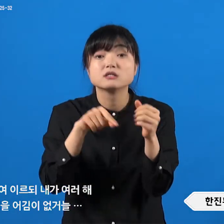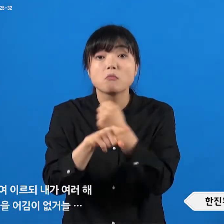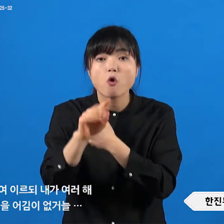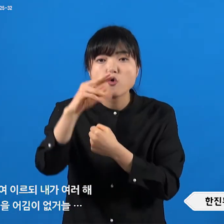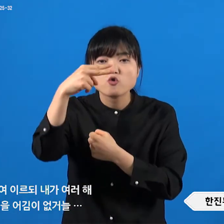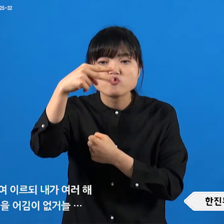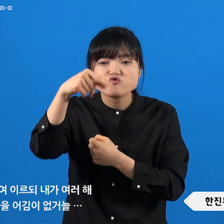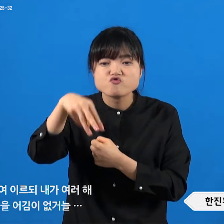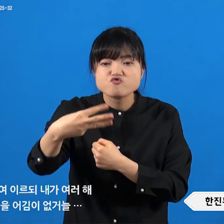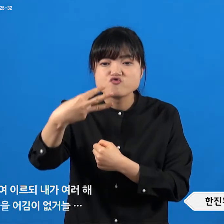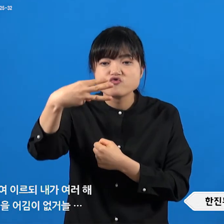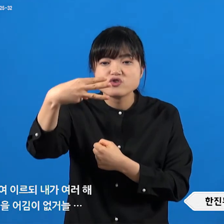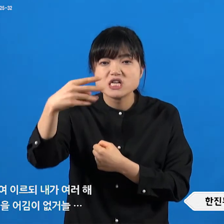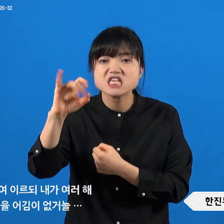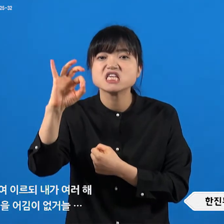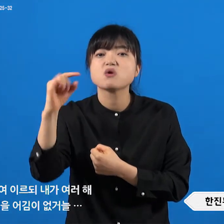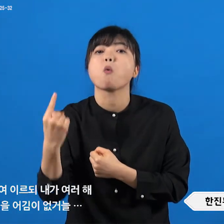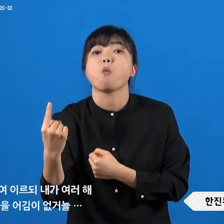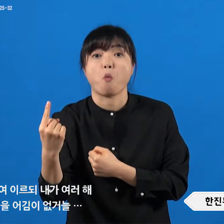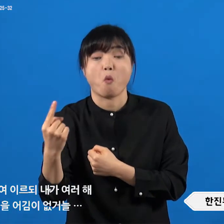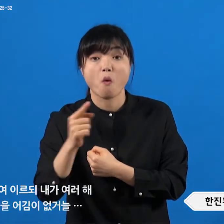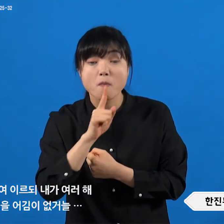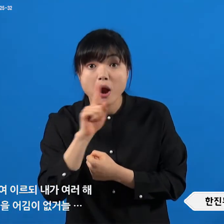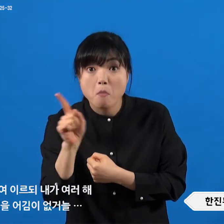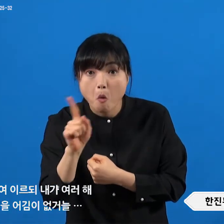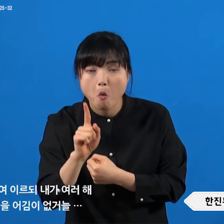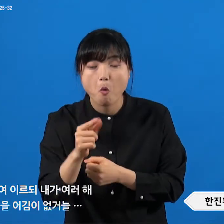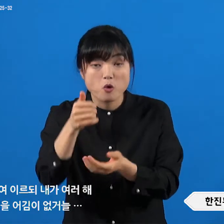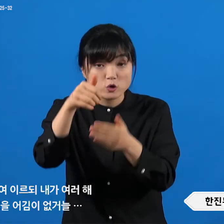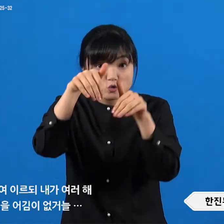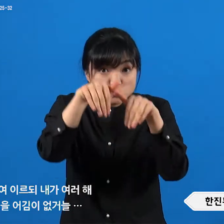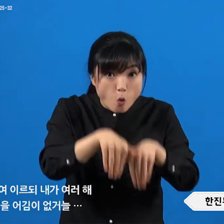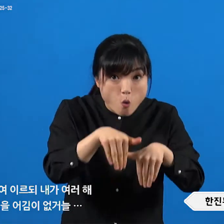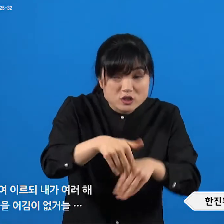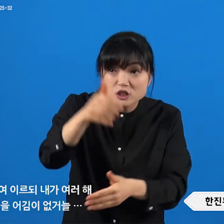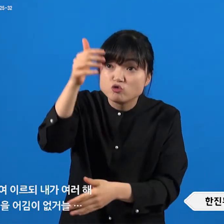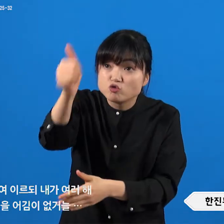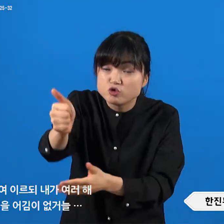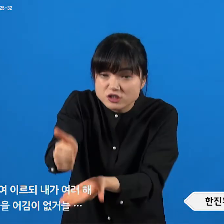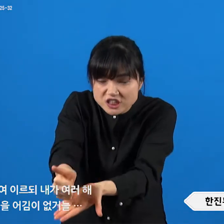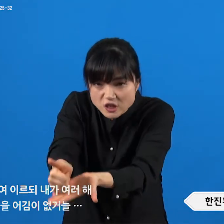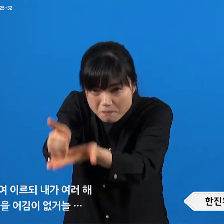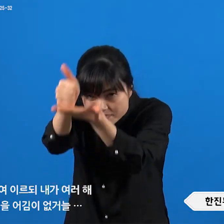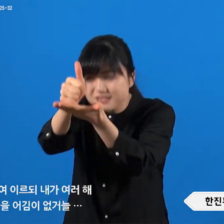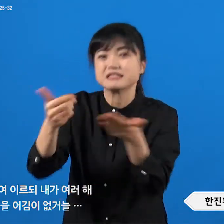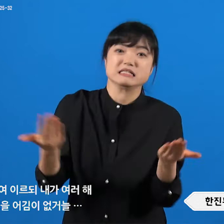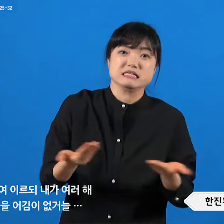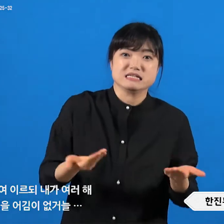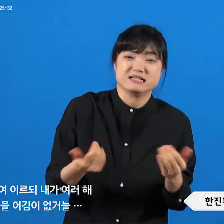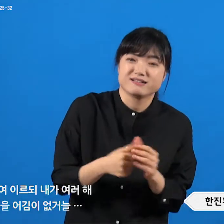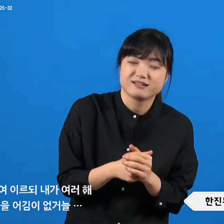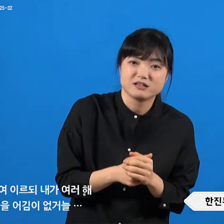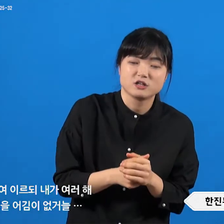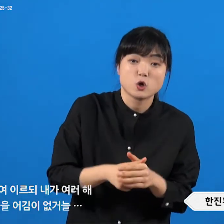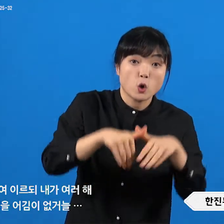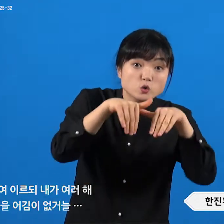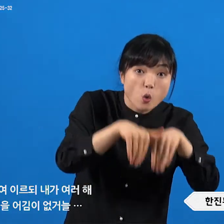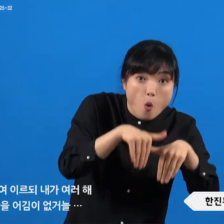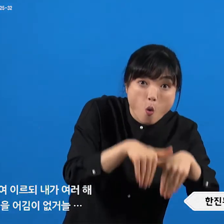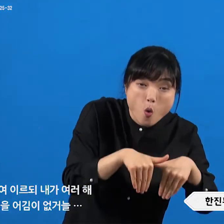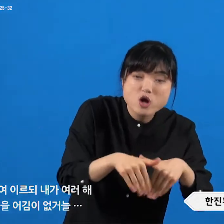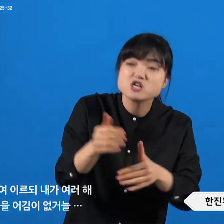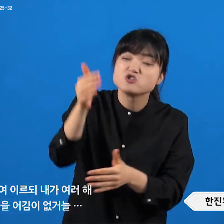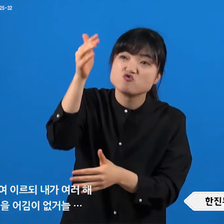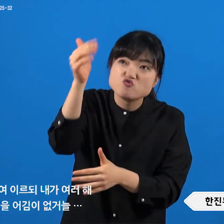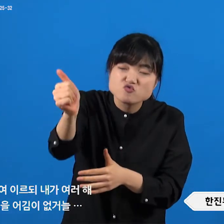원어는 둘리오라는 말입니다. 둘리오는 종이 주인을 섬기는 것을 의미합니다.